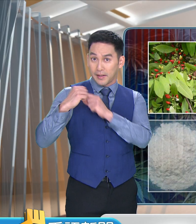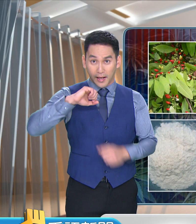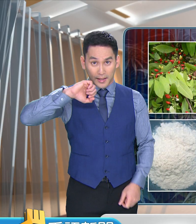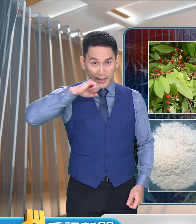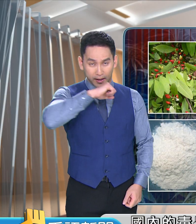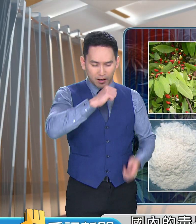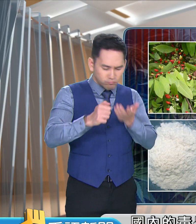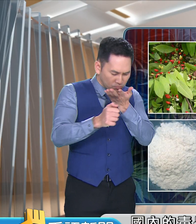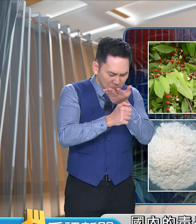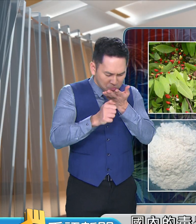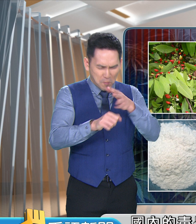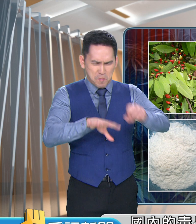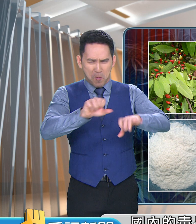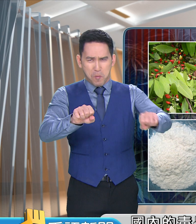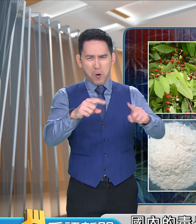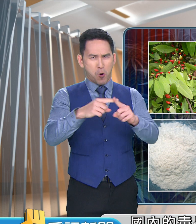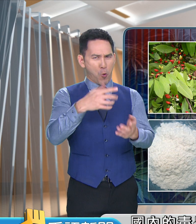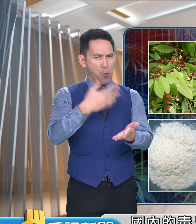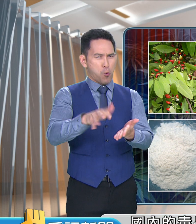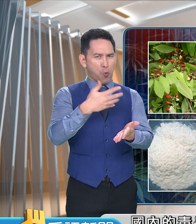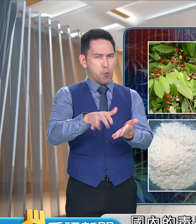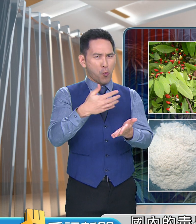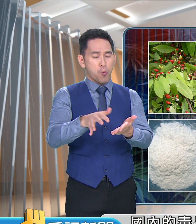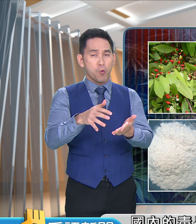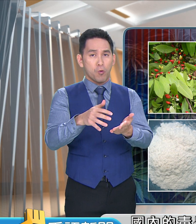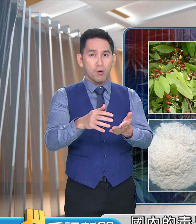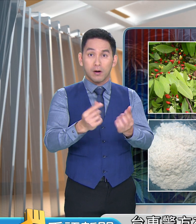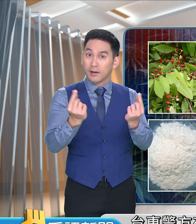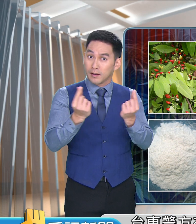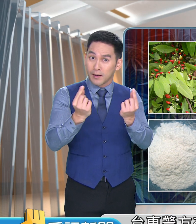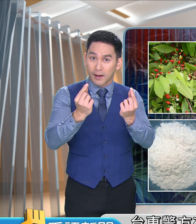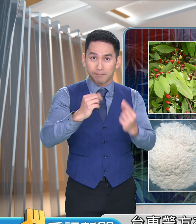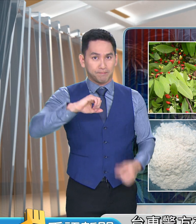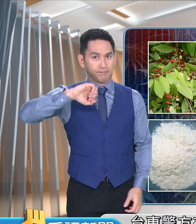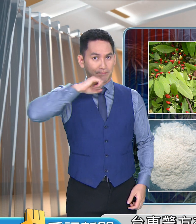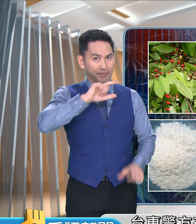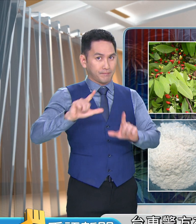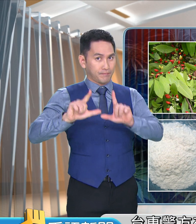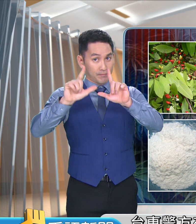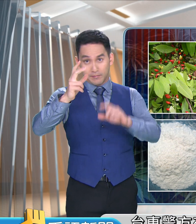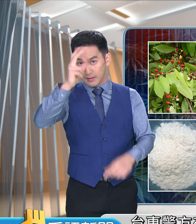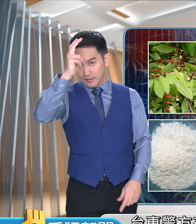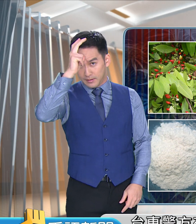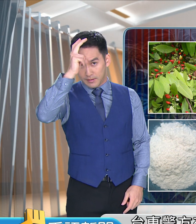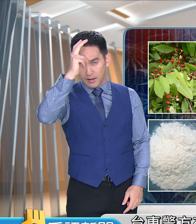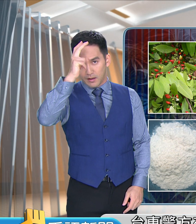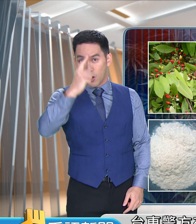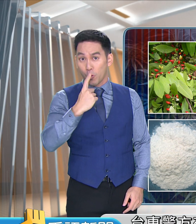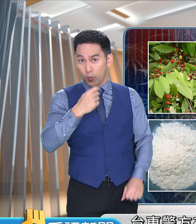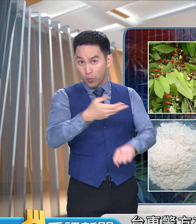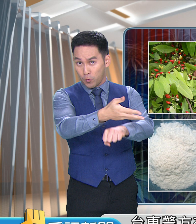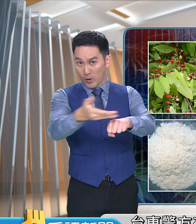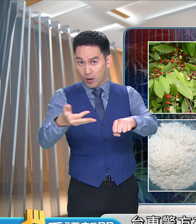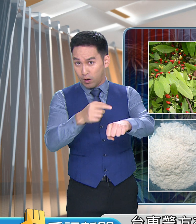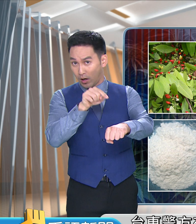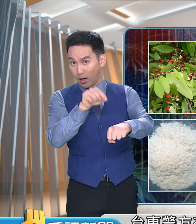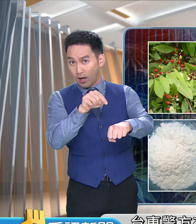国内的毒品问题严重，台东警方在绿岛破获了首起大麻种植案件，